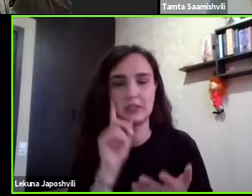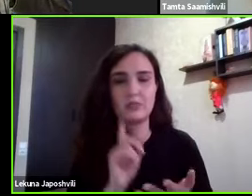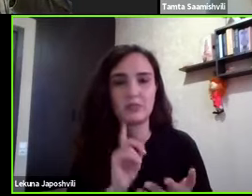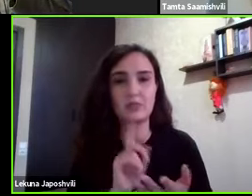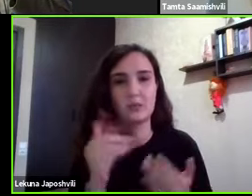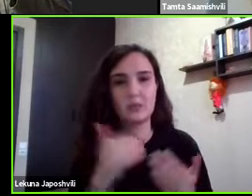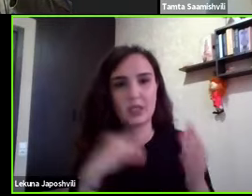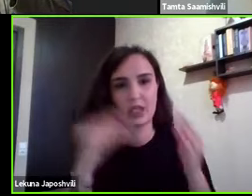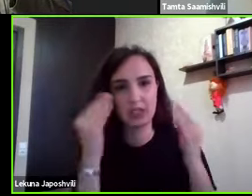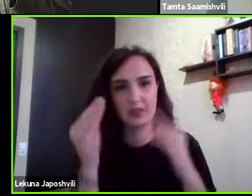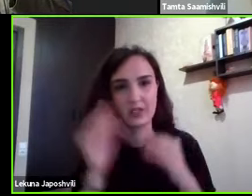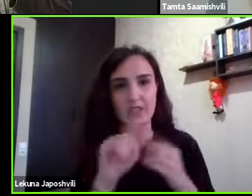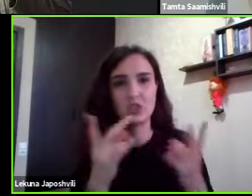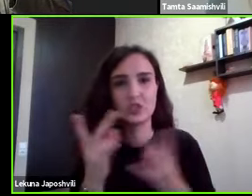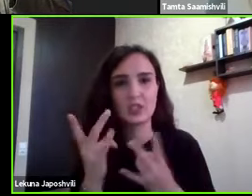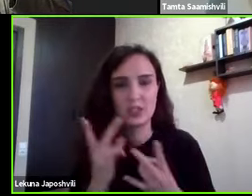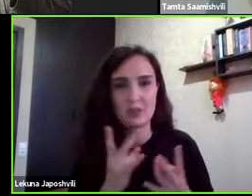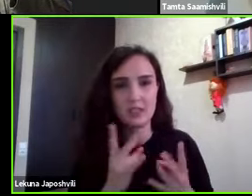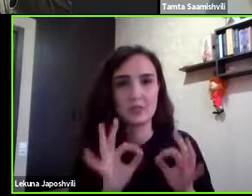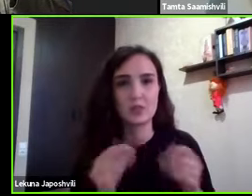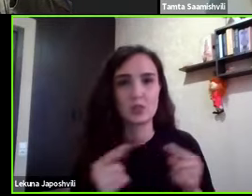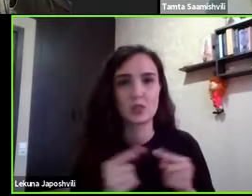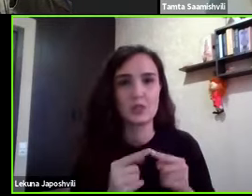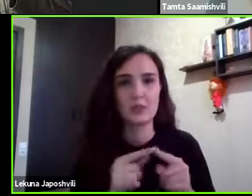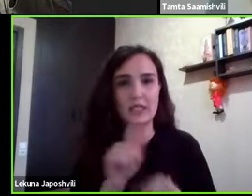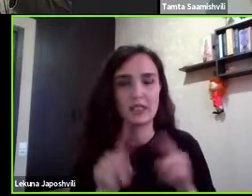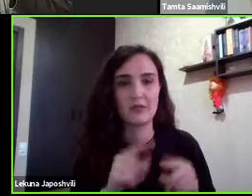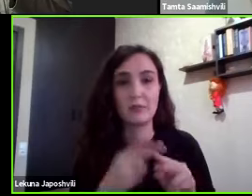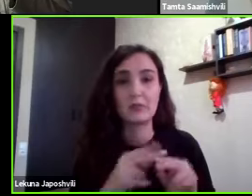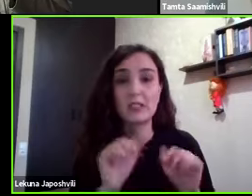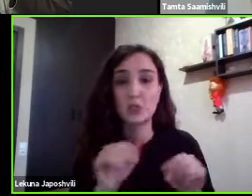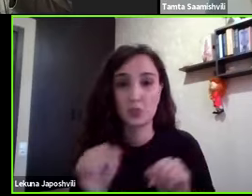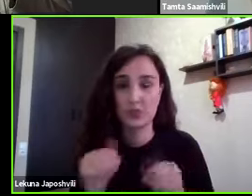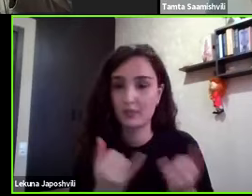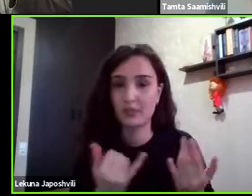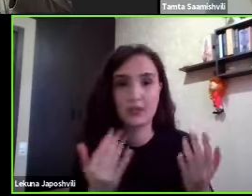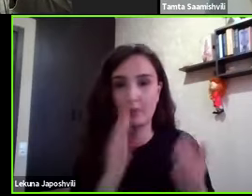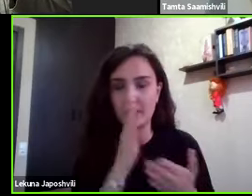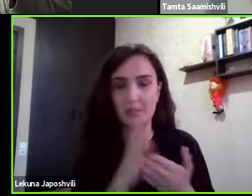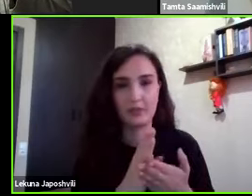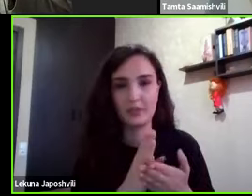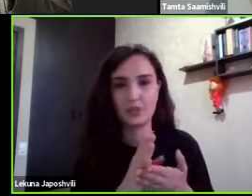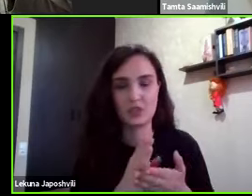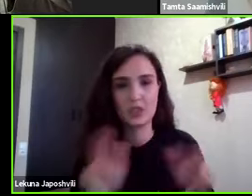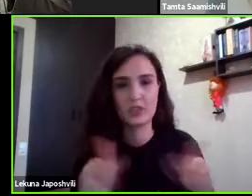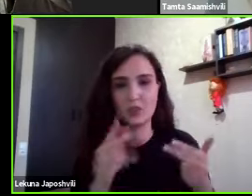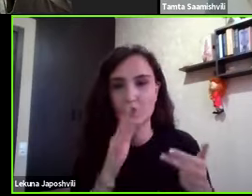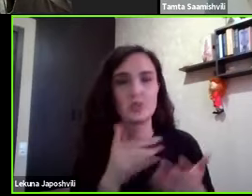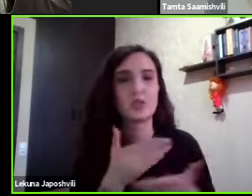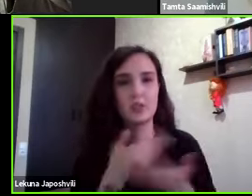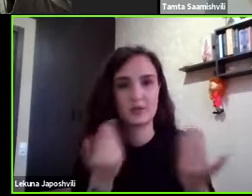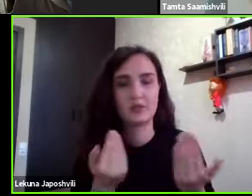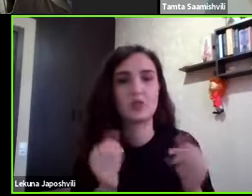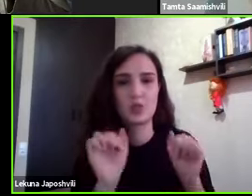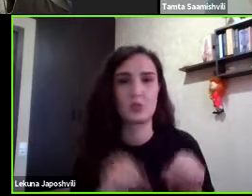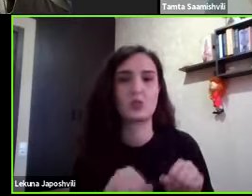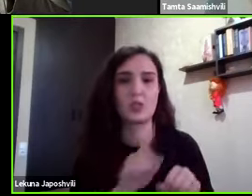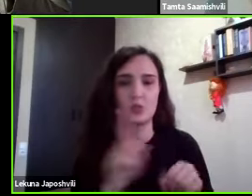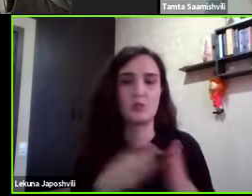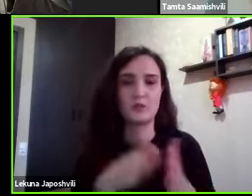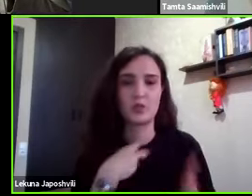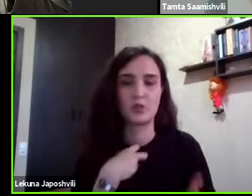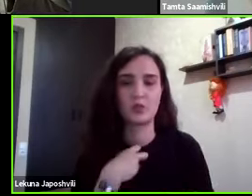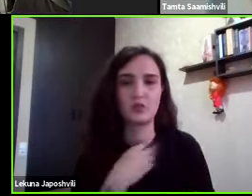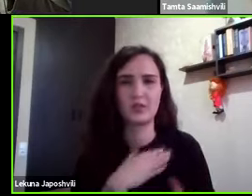განხილვა უნდათ რასაც ჭირდება დამაზუსტებელი კითხვები და ამის საშუალება ეხლა აქ პირდაპირ ჩართვის დროს არ გვაქვს შეუძლიათ რომ მოგწერონ